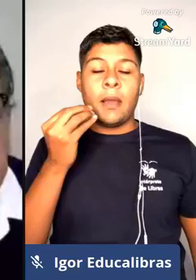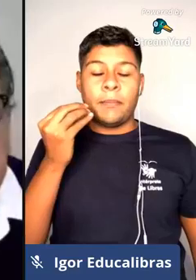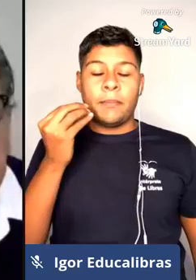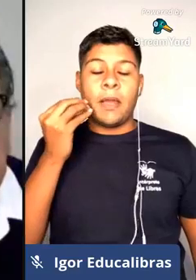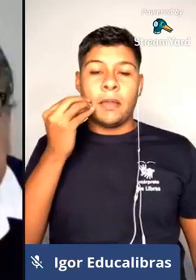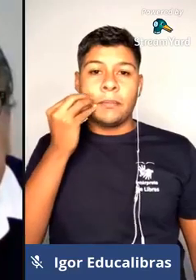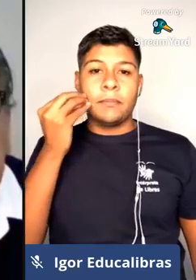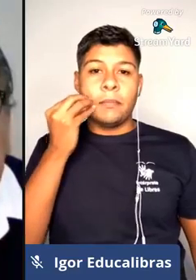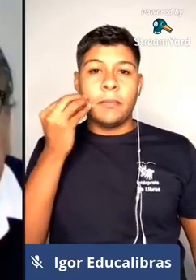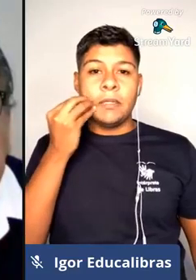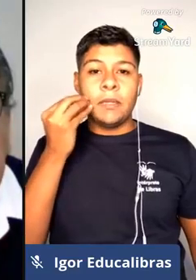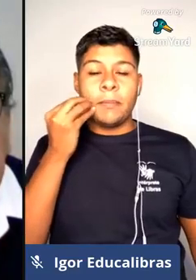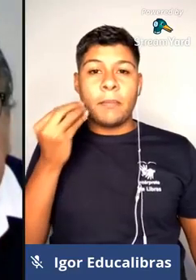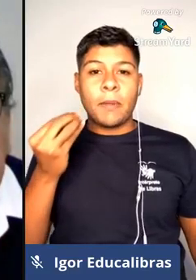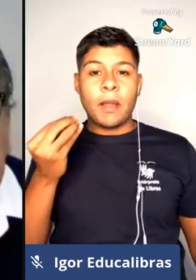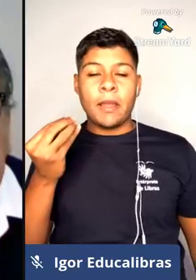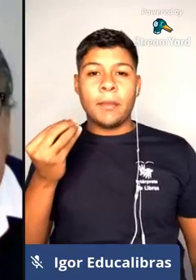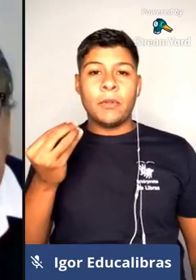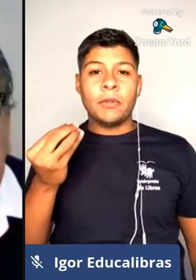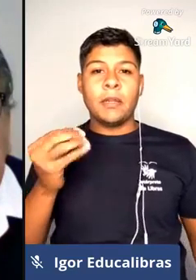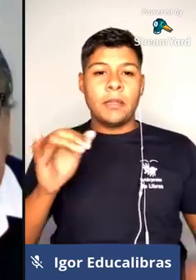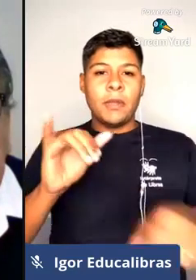tinham síndrome de Down,